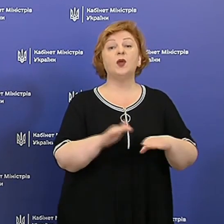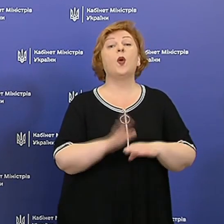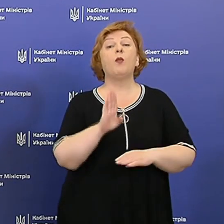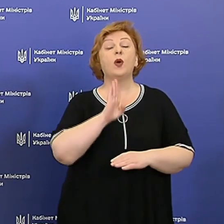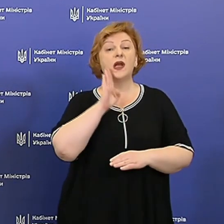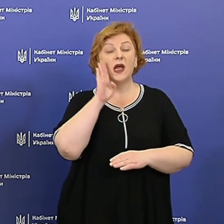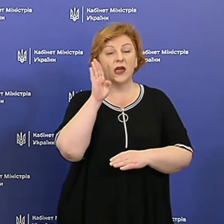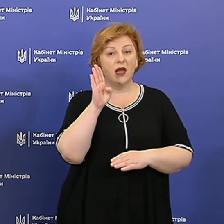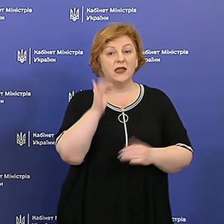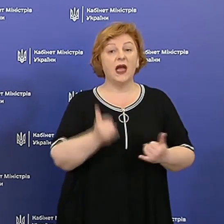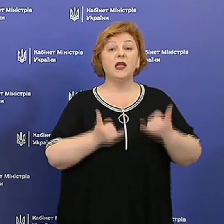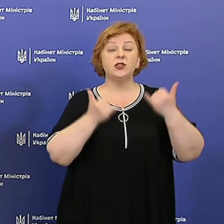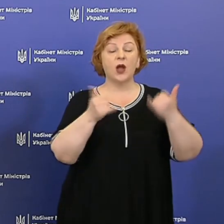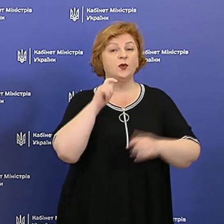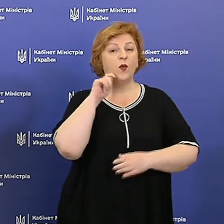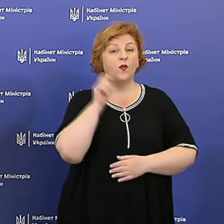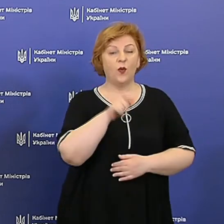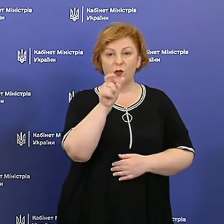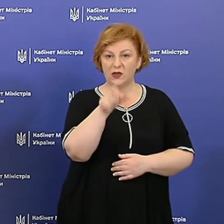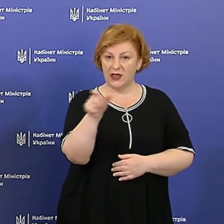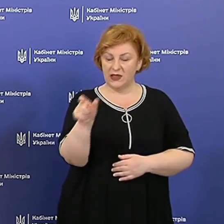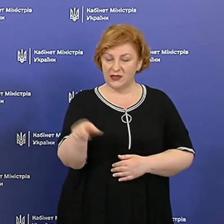Доброго ранку, шановні українці.